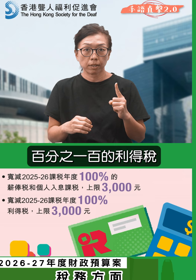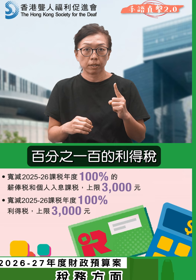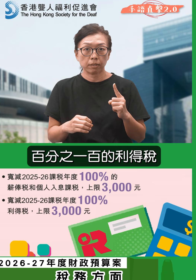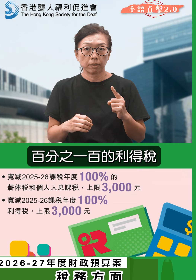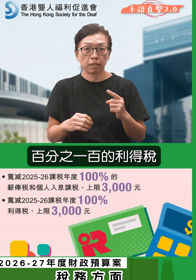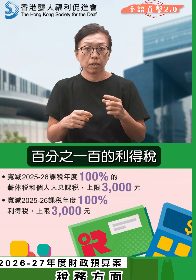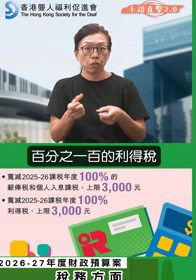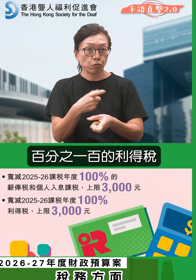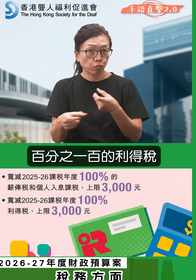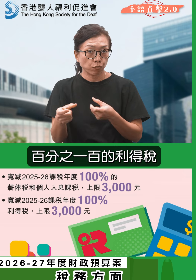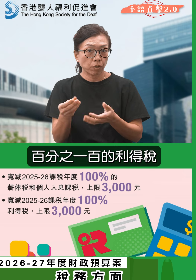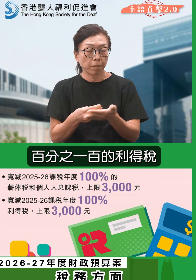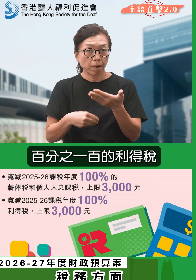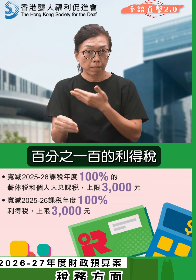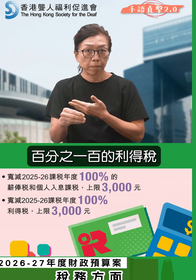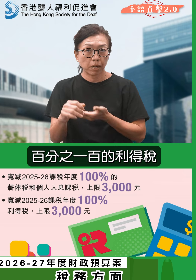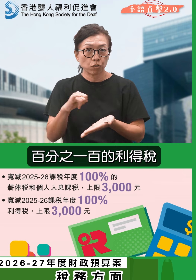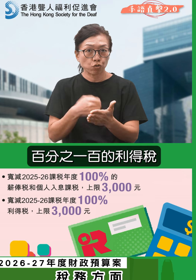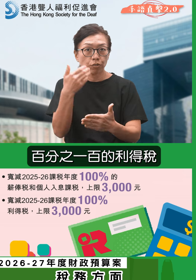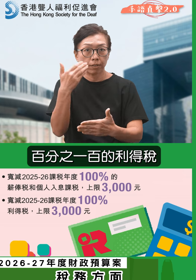100%嘅利得稅，